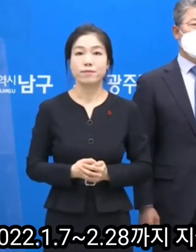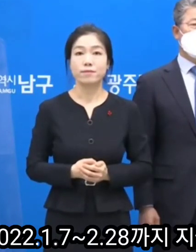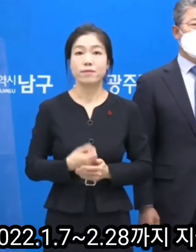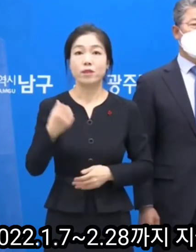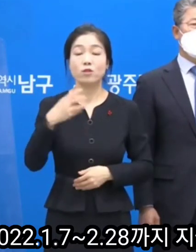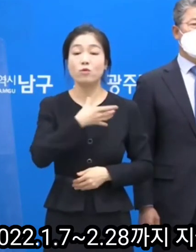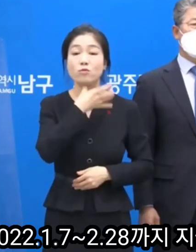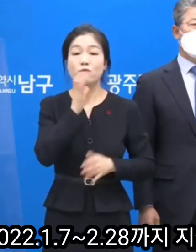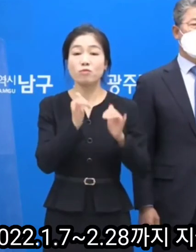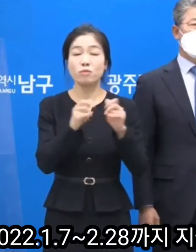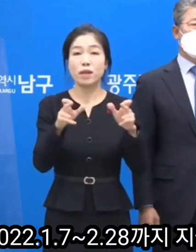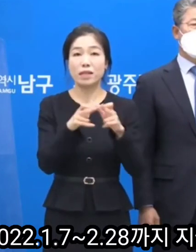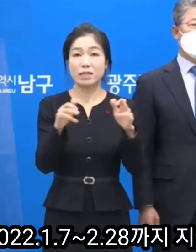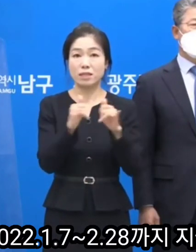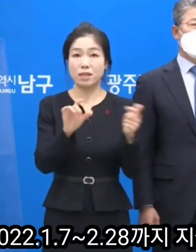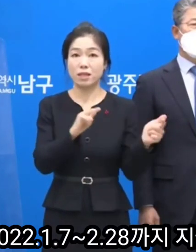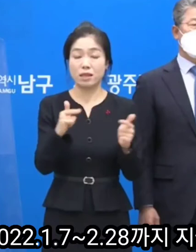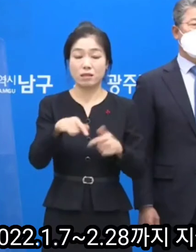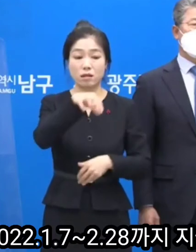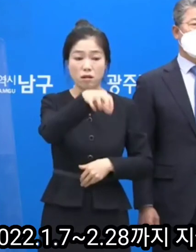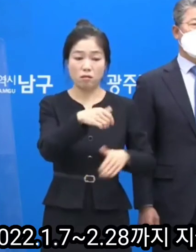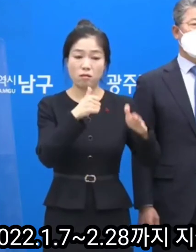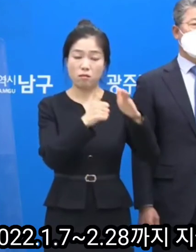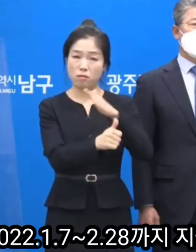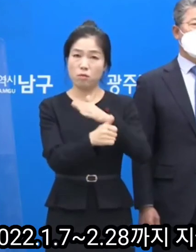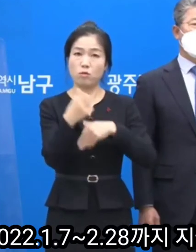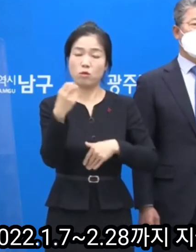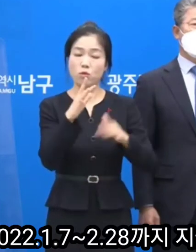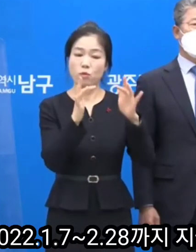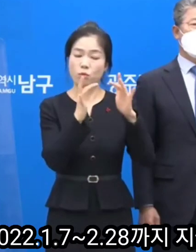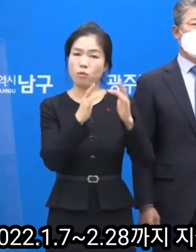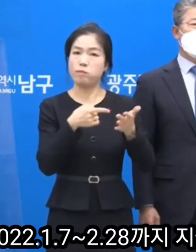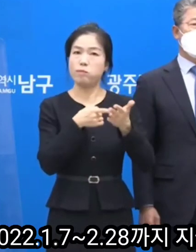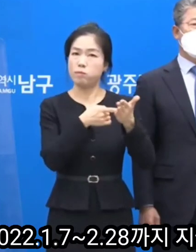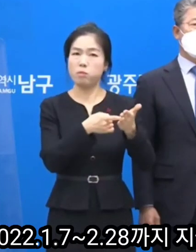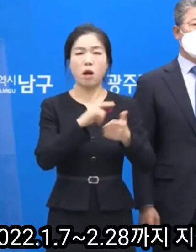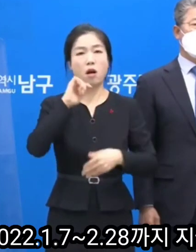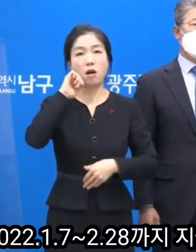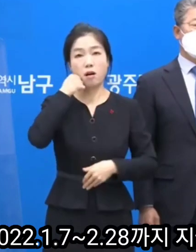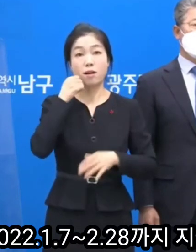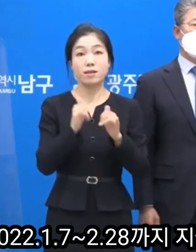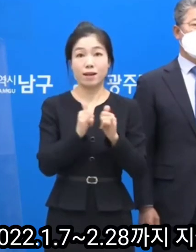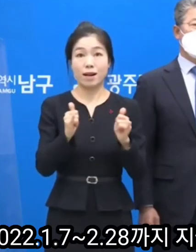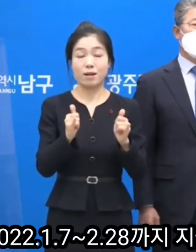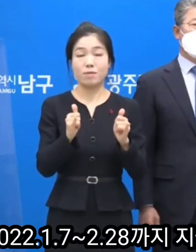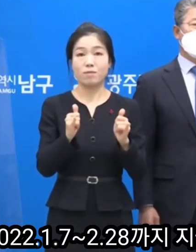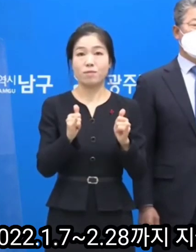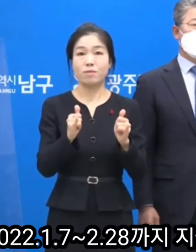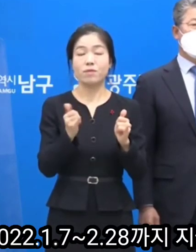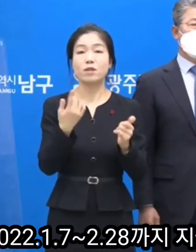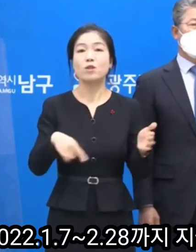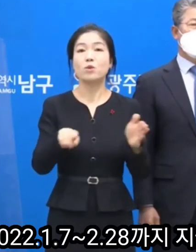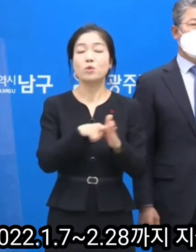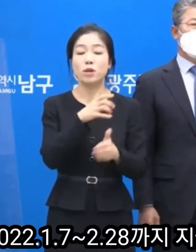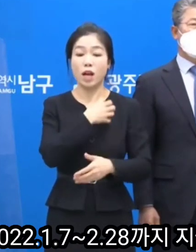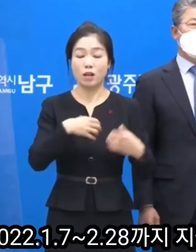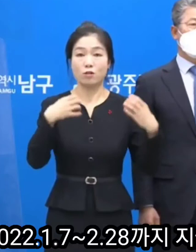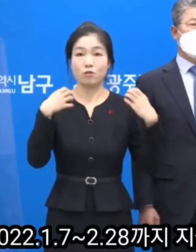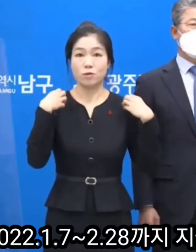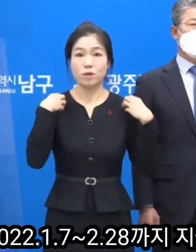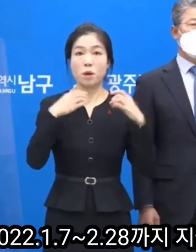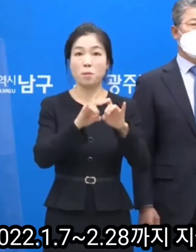또한 어르신과 장애인 등 현장 방문 및 온라인 신청이 어려우신 분들을 위해